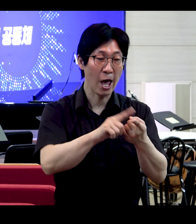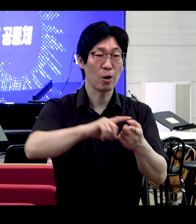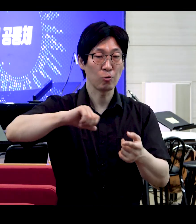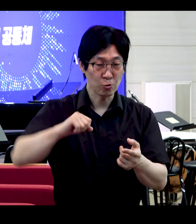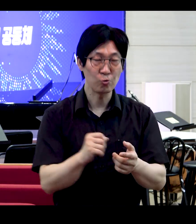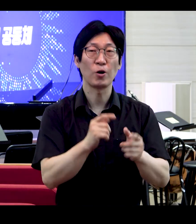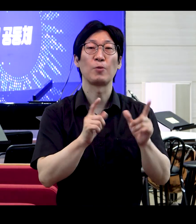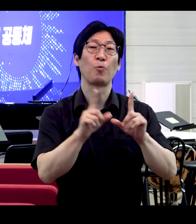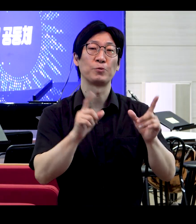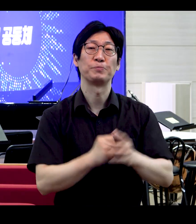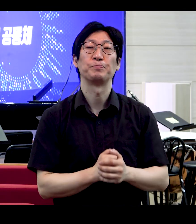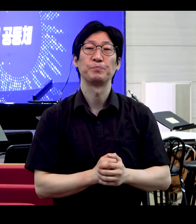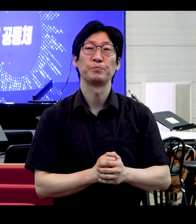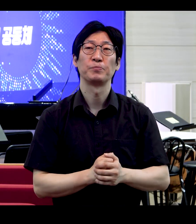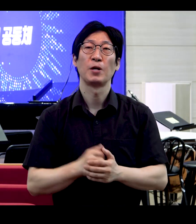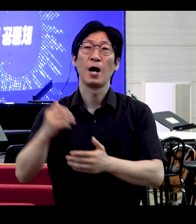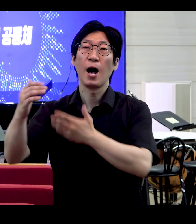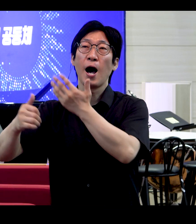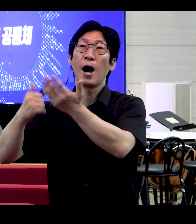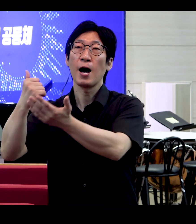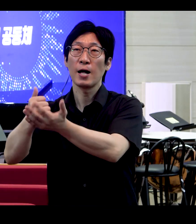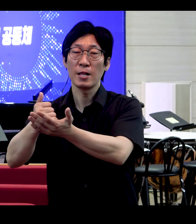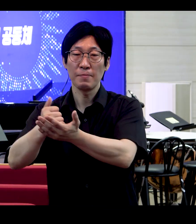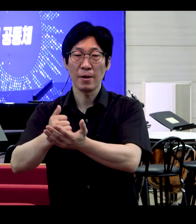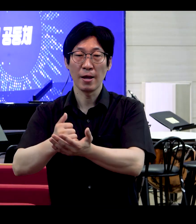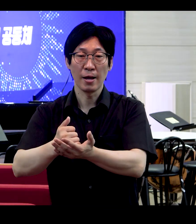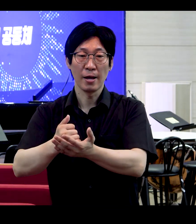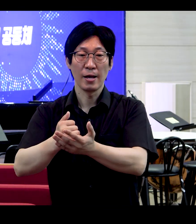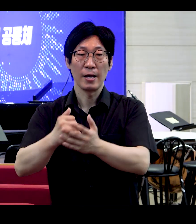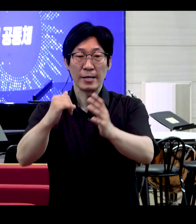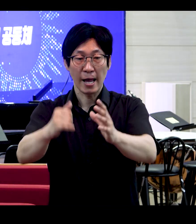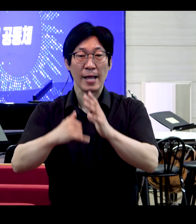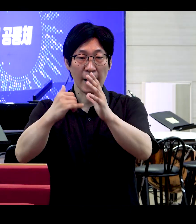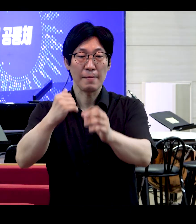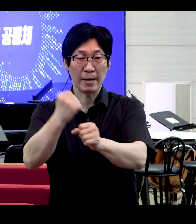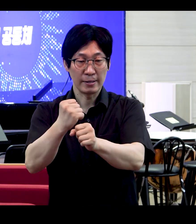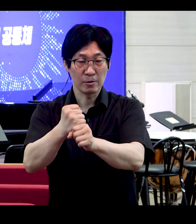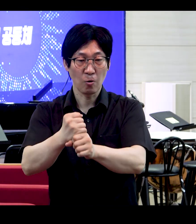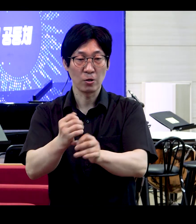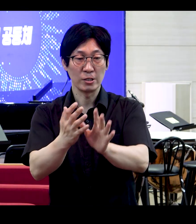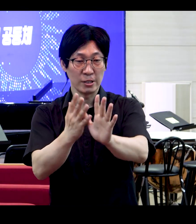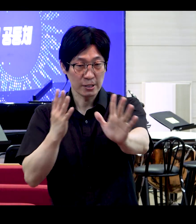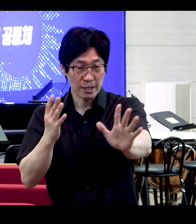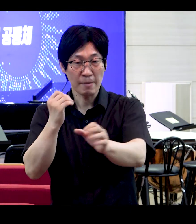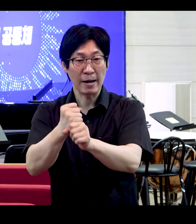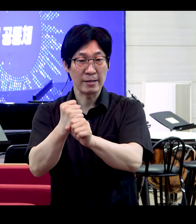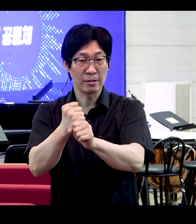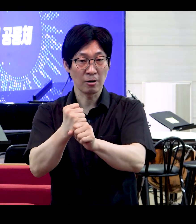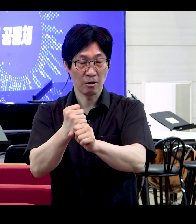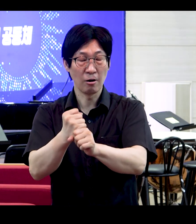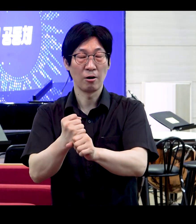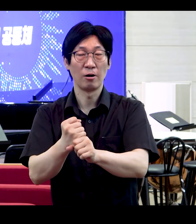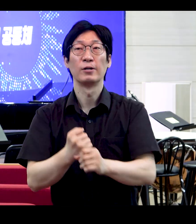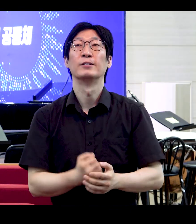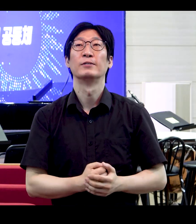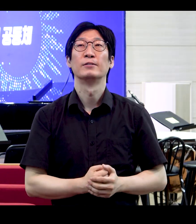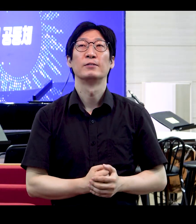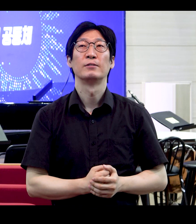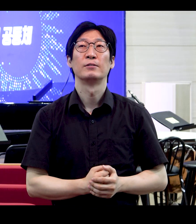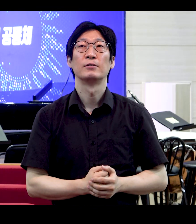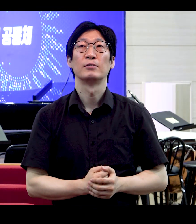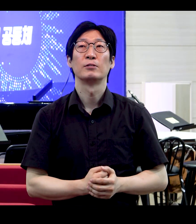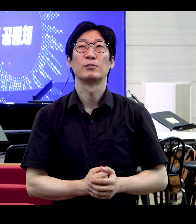네, 하나님께서 우리를 지으시면서 세상을 관리하도록 하나님의 창조 질서를 지키도록 그렇게 우리에게 언약을